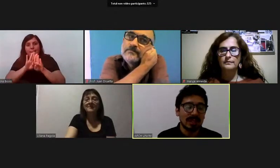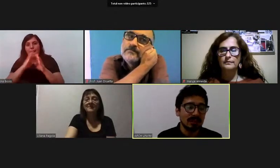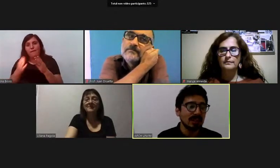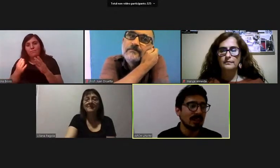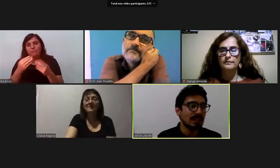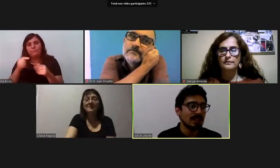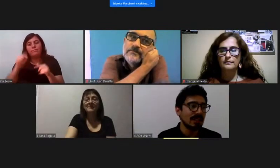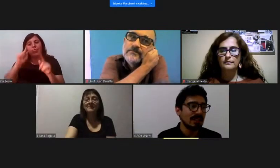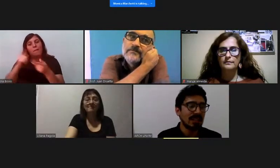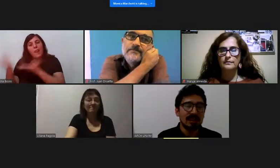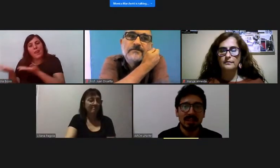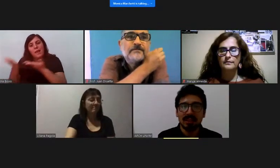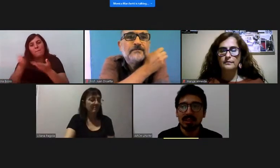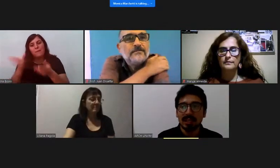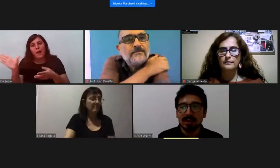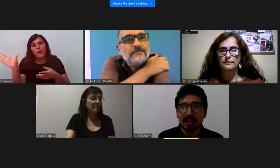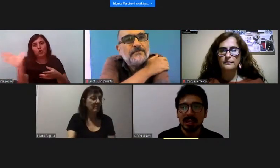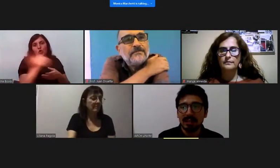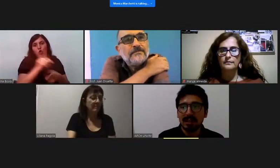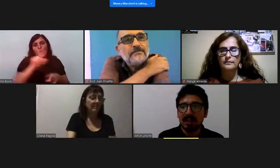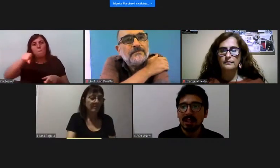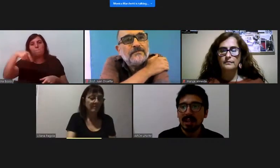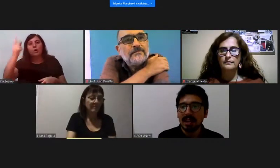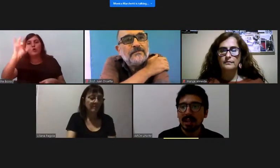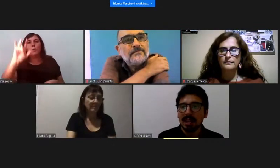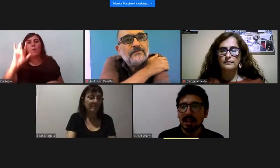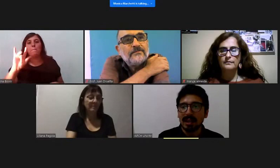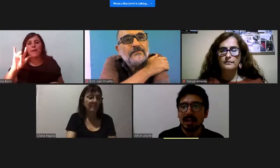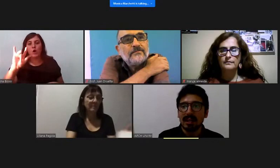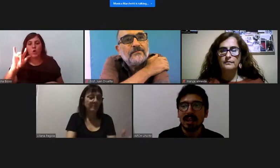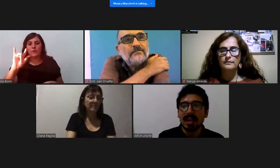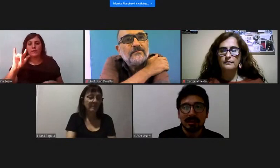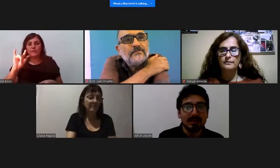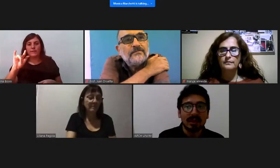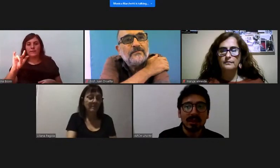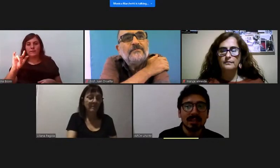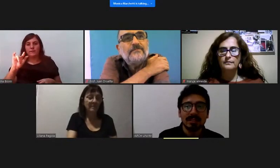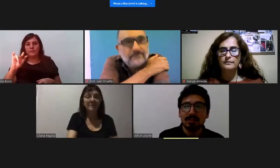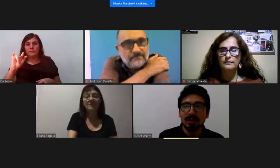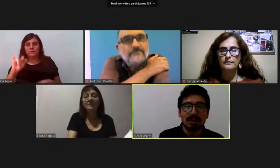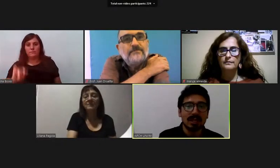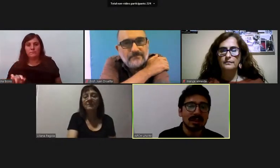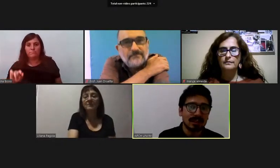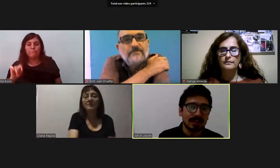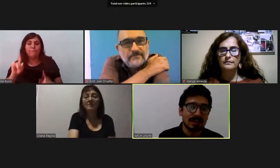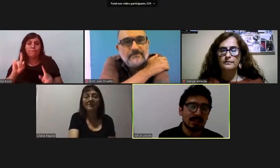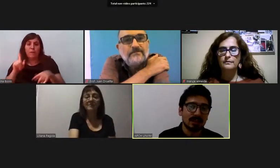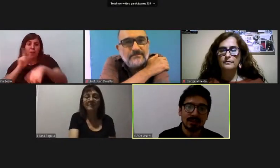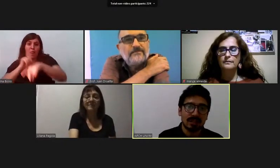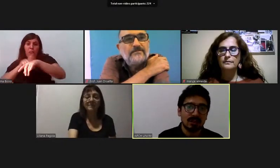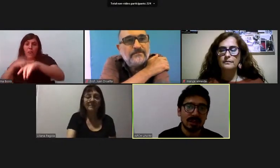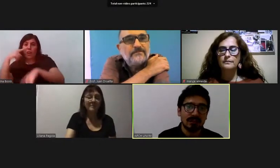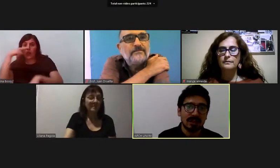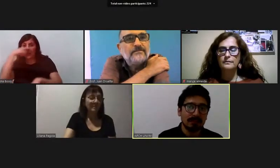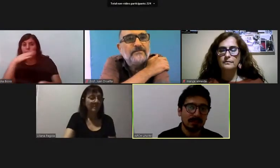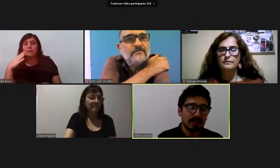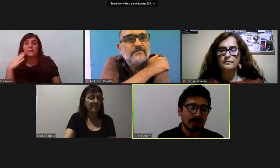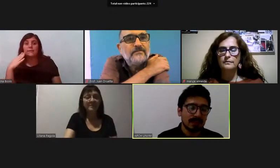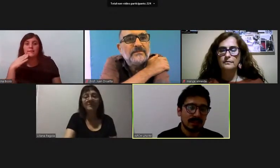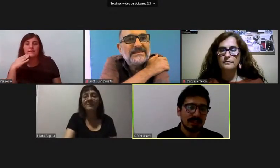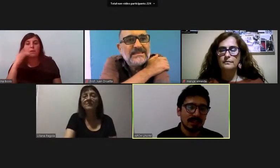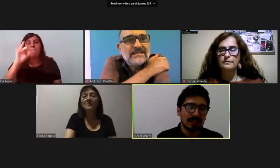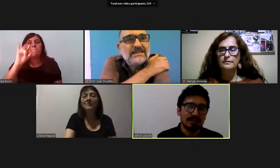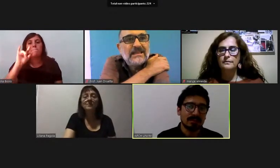próximo evento, que va a ser el miércoles que viene, a 19 horas, este 11 de noviembre.